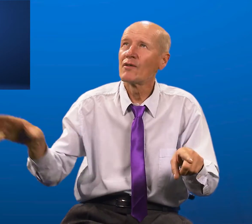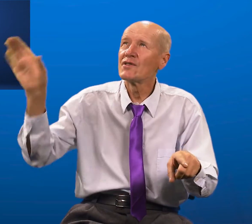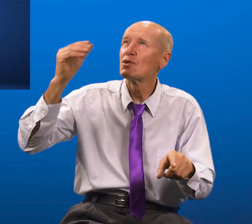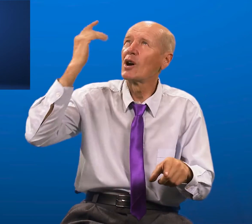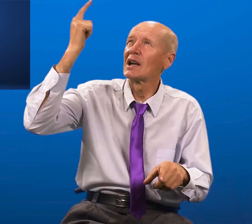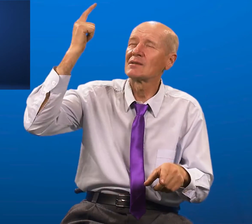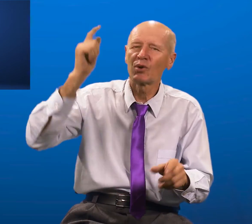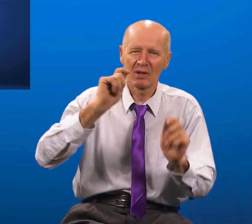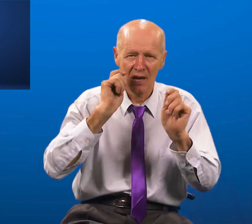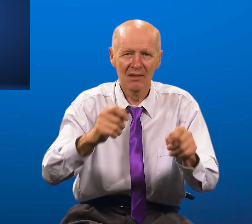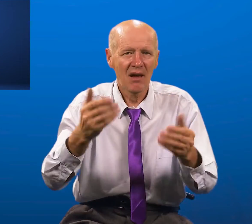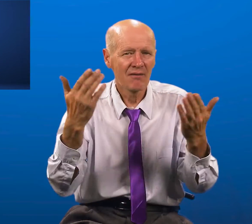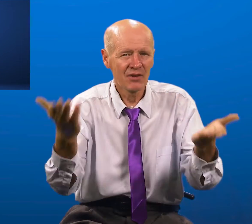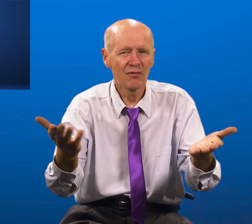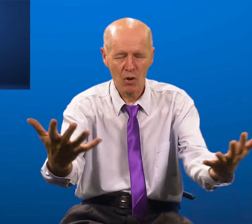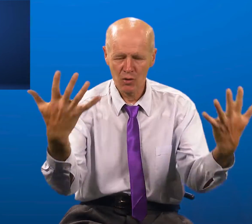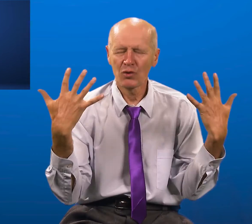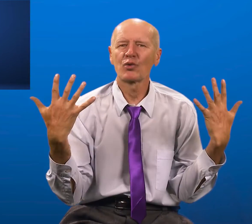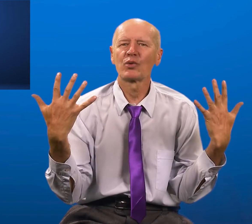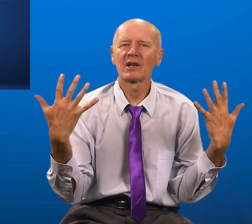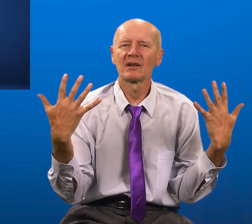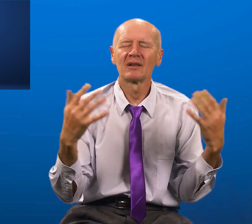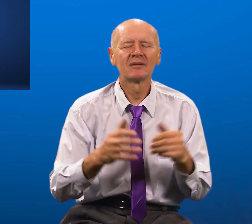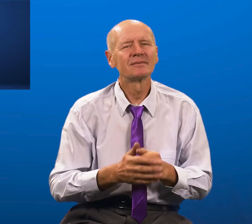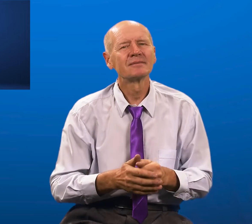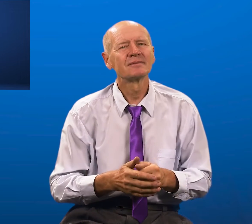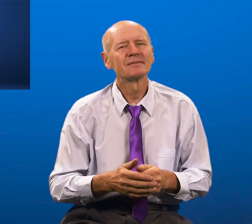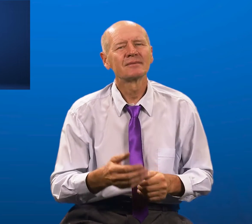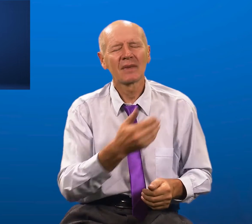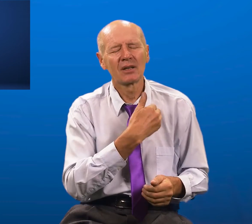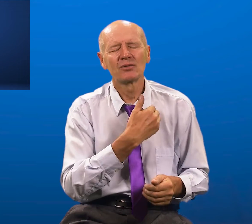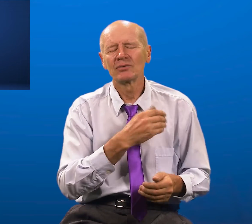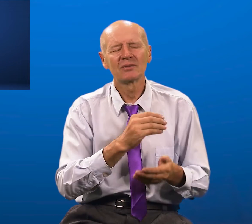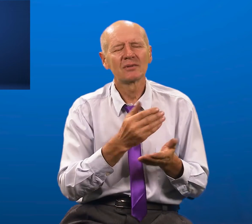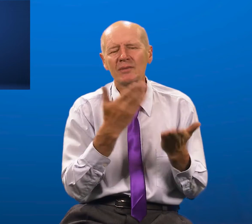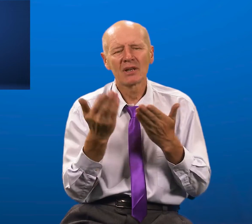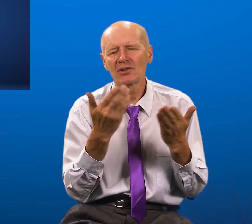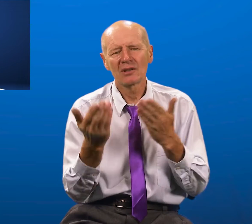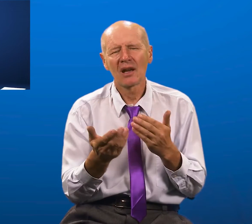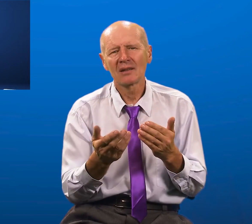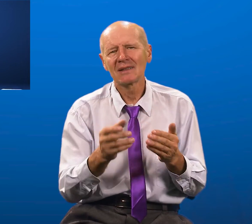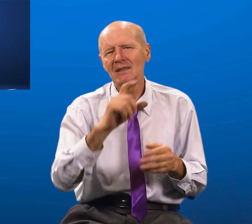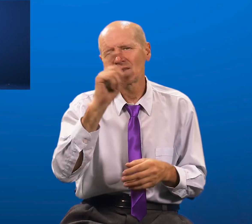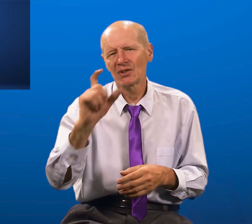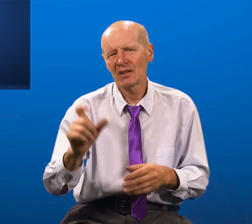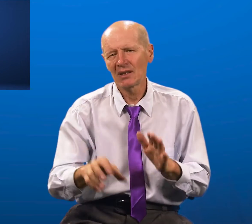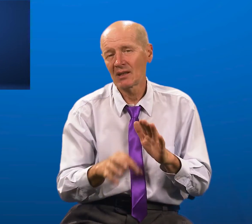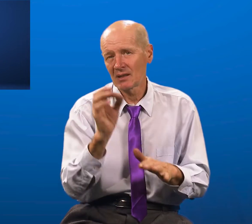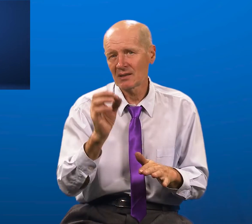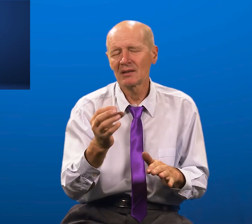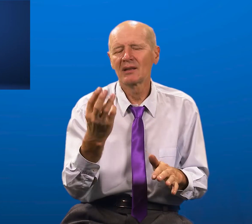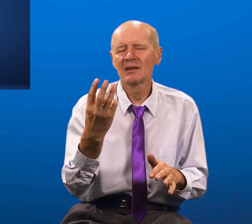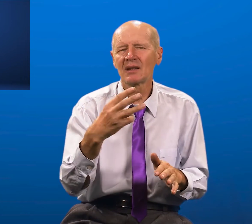Господом в его руки. И я хочу зачитать вам стихи